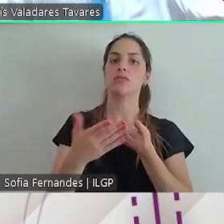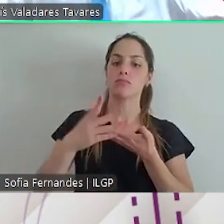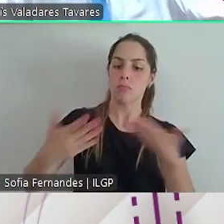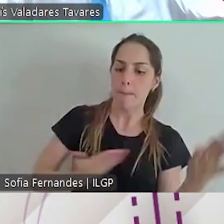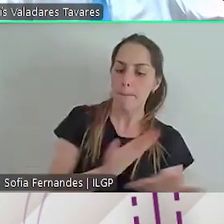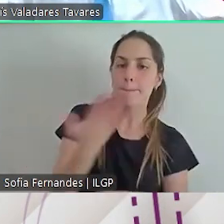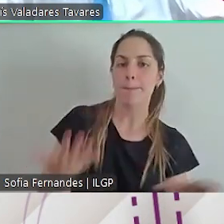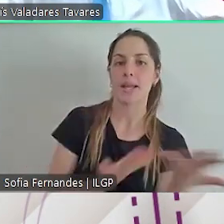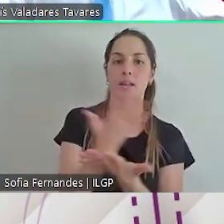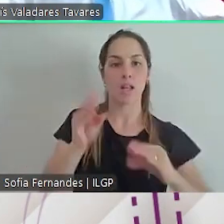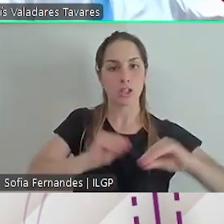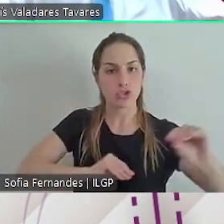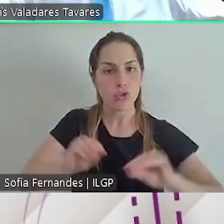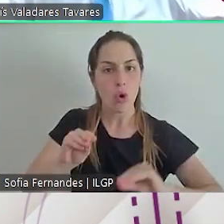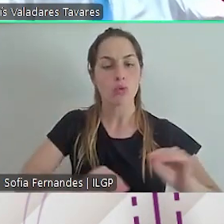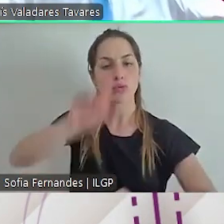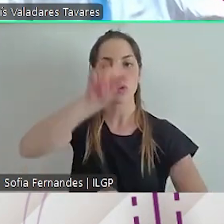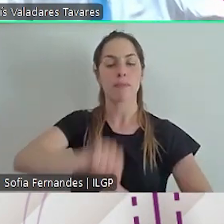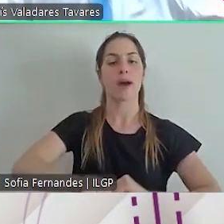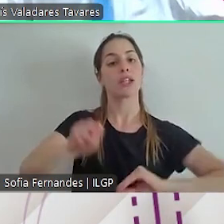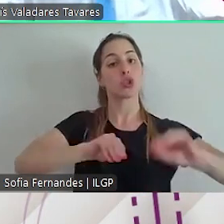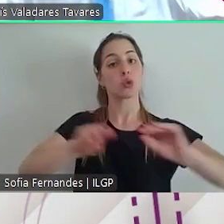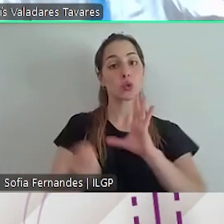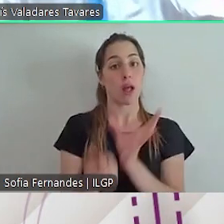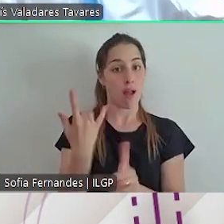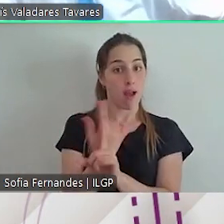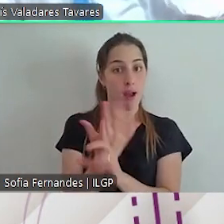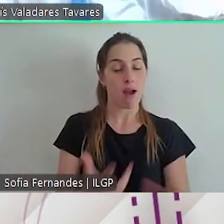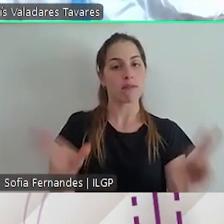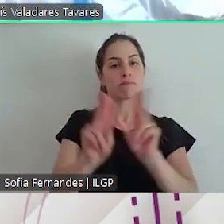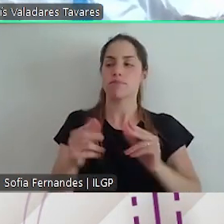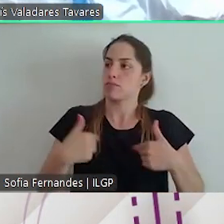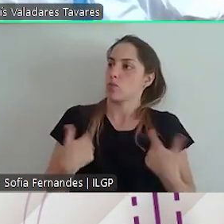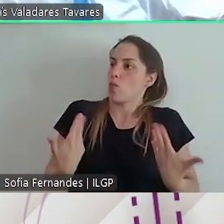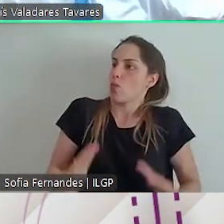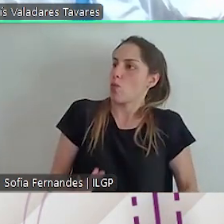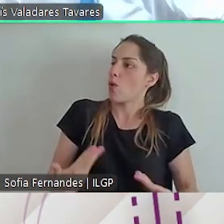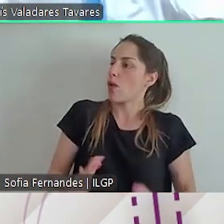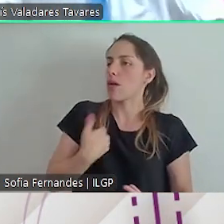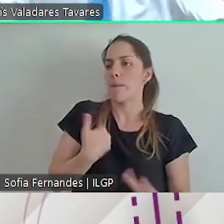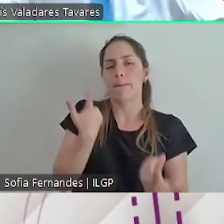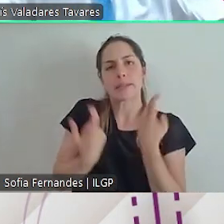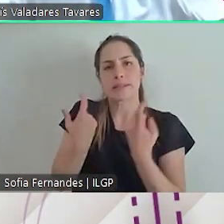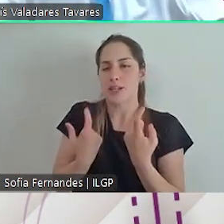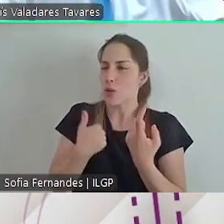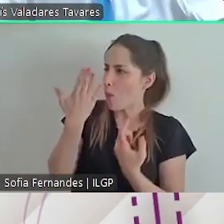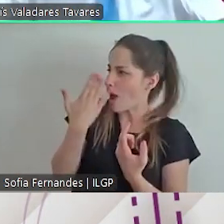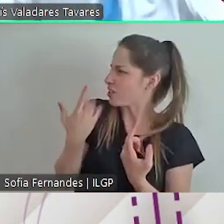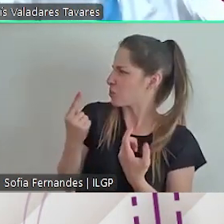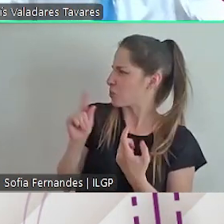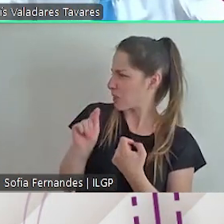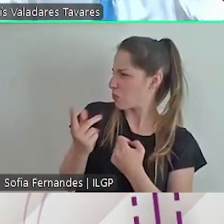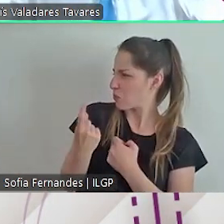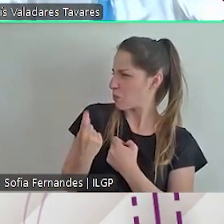jogos de partilha e jogos de inovação. Eu agora penso que ainda tenho uns minutinhos, gostava de